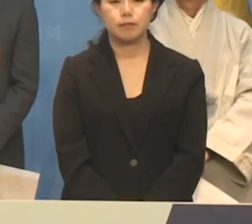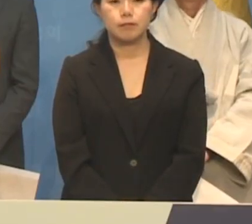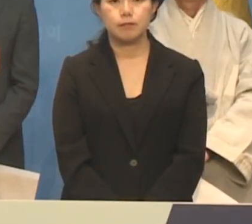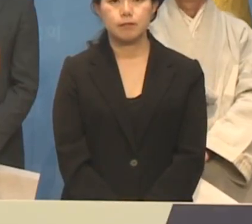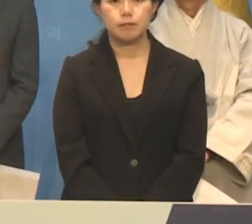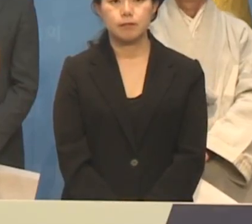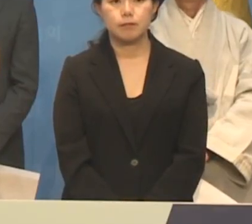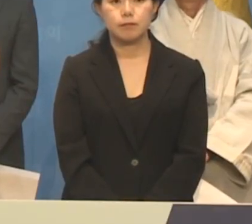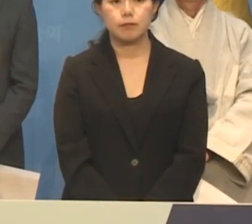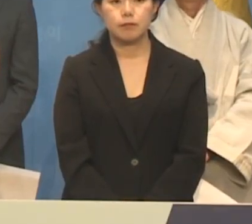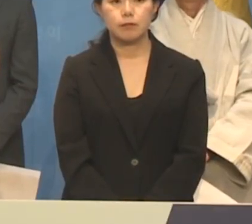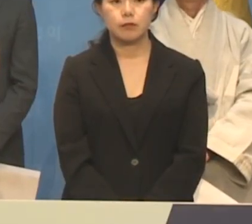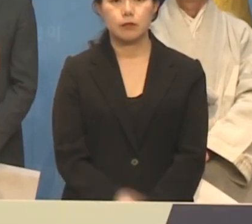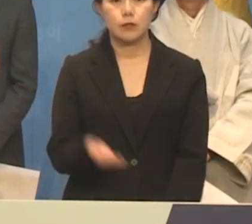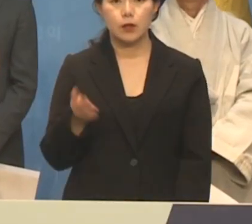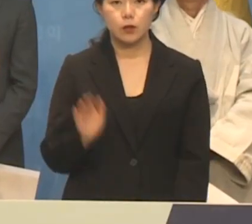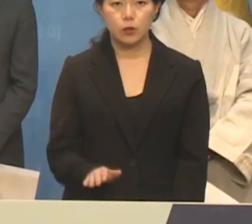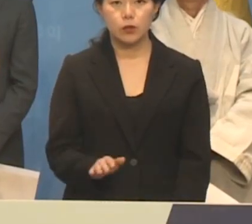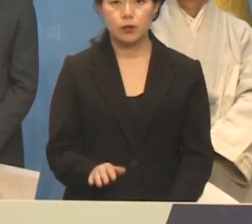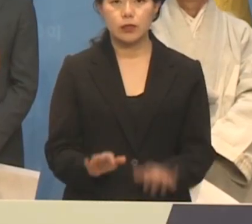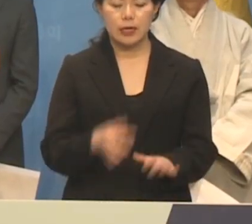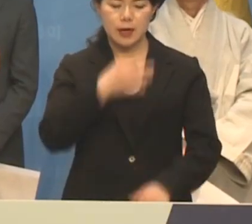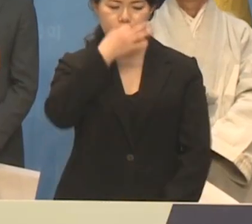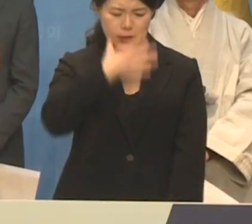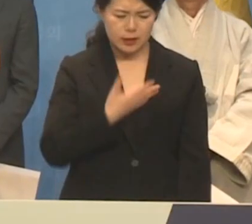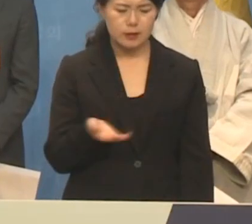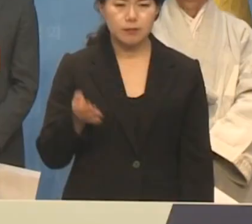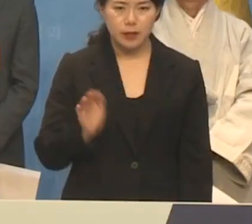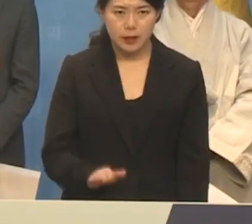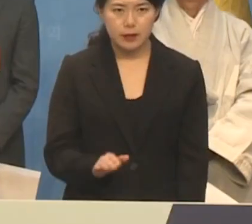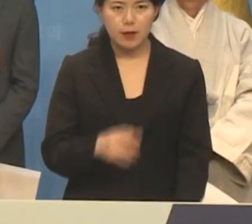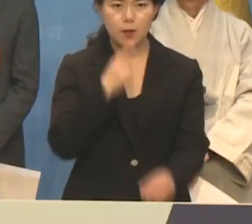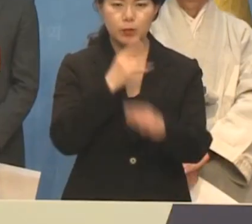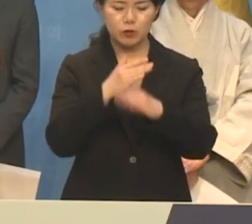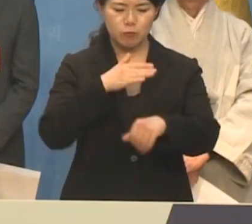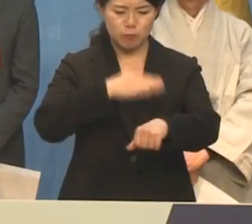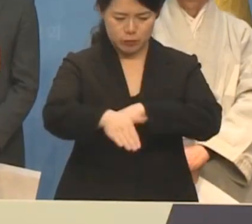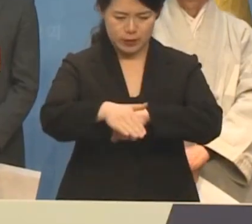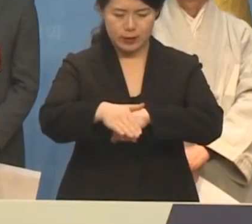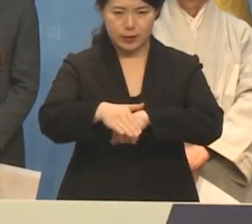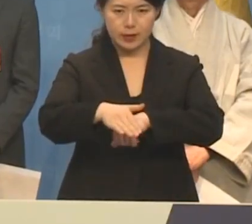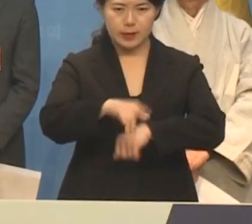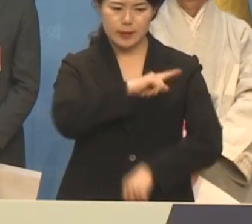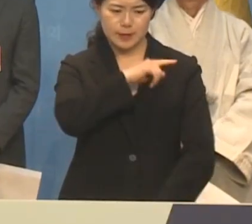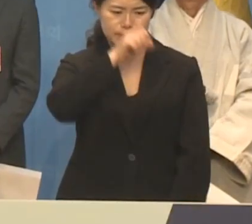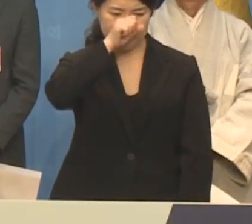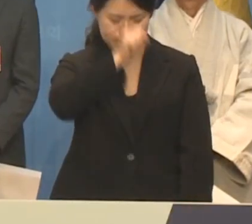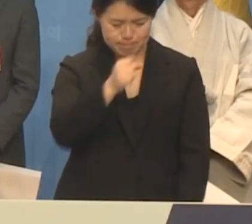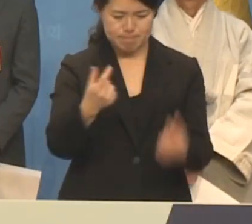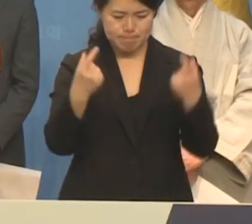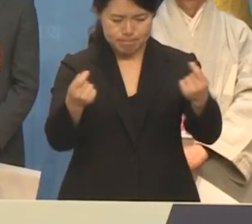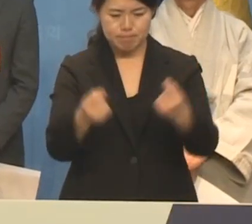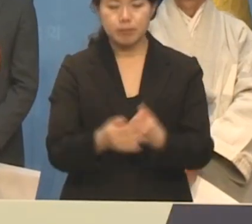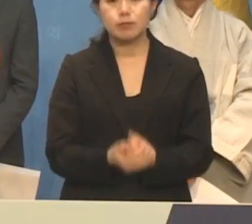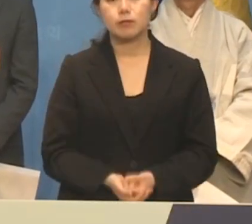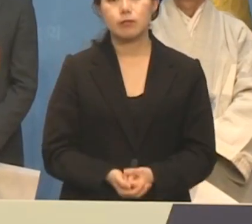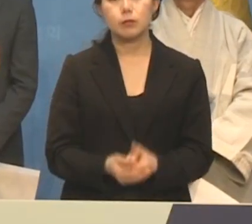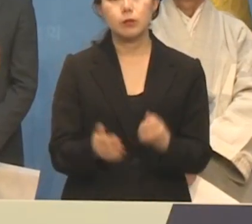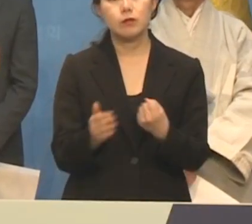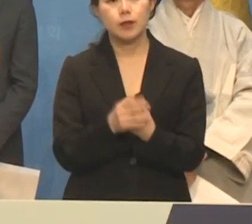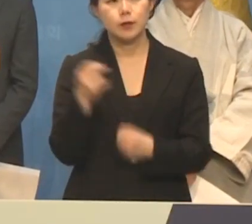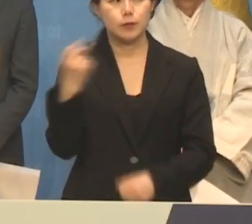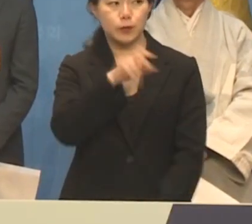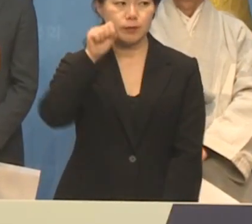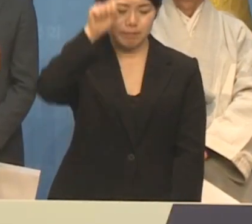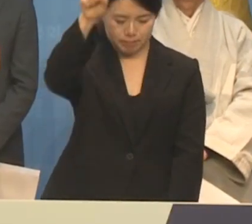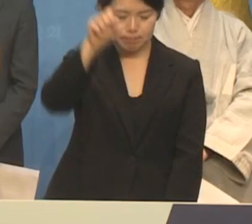그래도 좀 흔들기는 하지만 그래도 민주주의가 제일 좋기 때문에 또 나설 수밖에